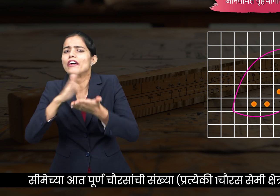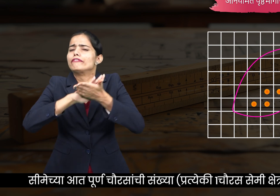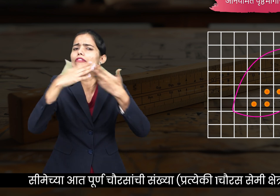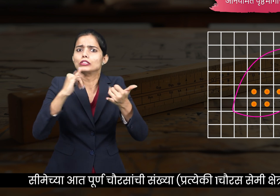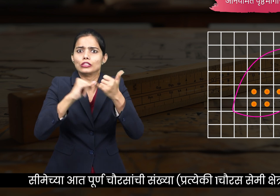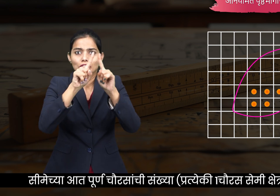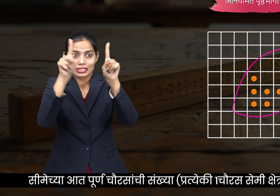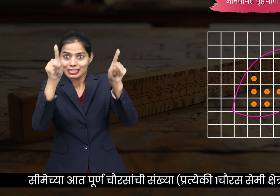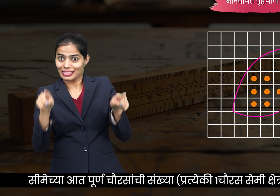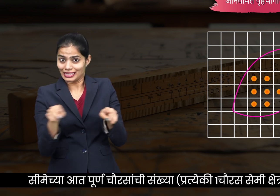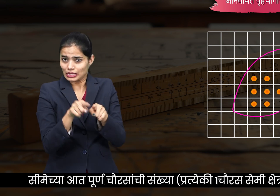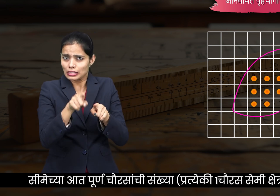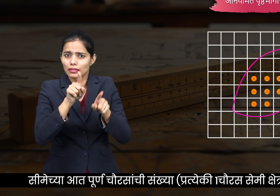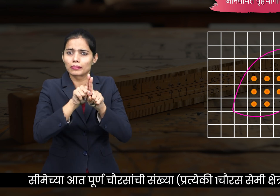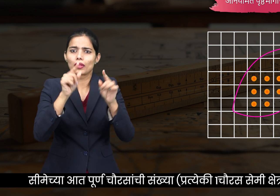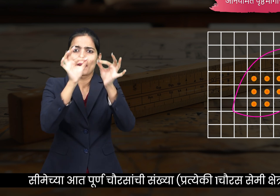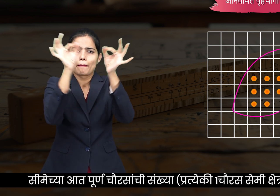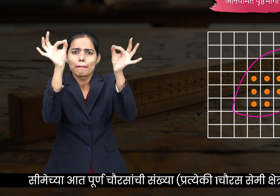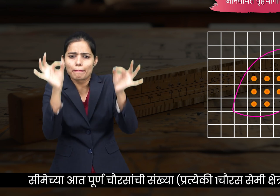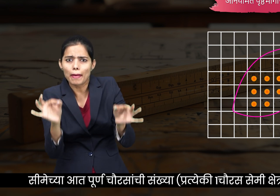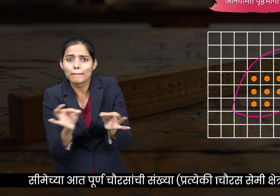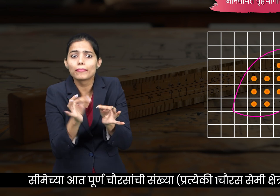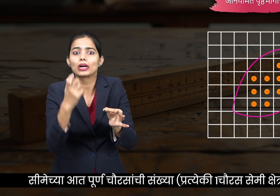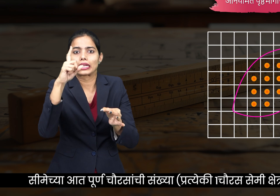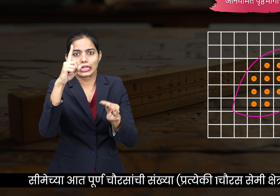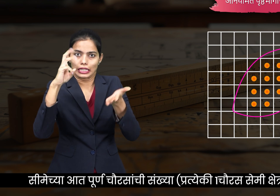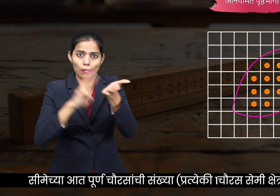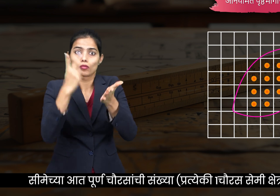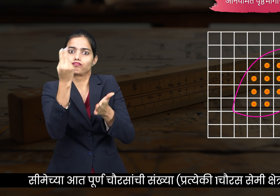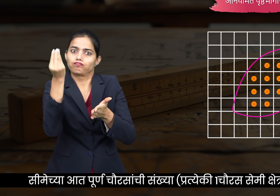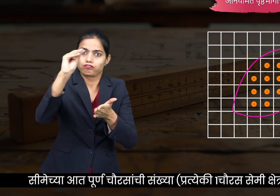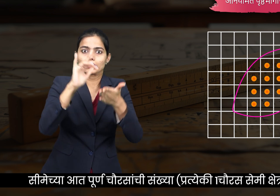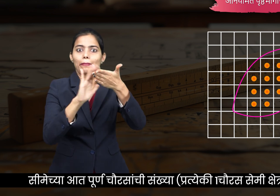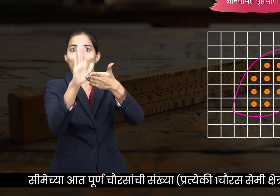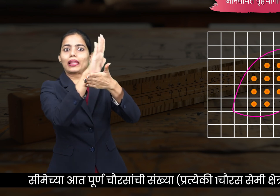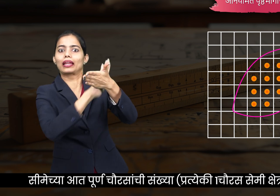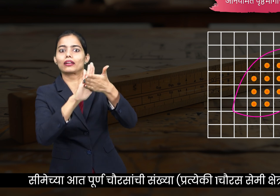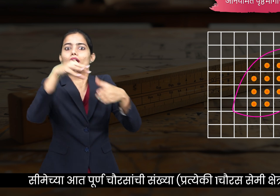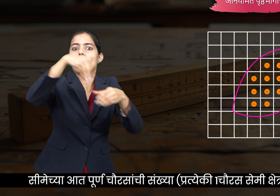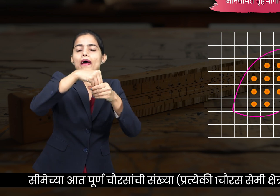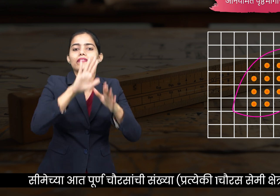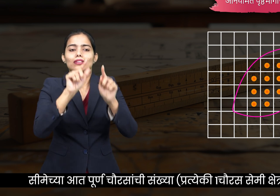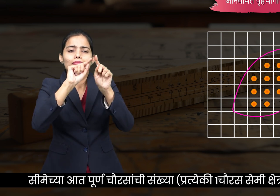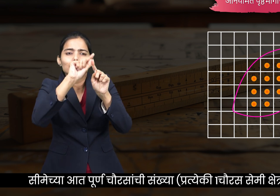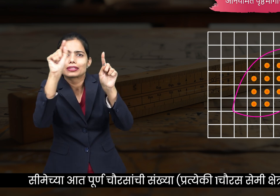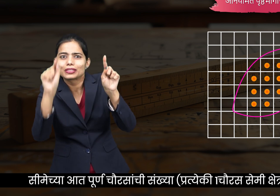सीमेच्या आत पूर्ण चौरसांची संख्या कंसात प्रत्येकी 1 चौरस सेमी क्षेत्रफळवाल्या मोजा.